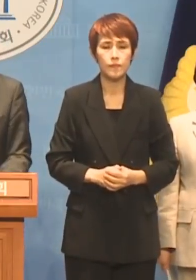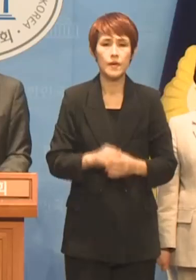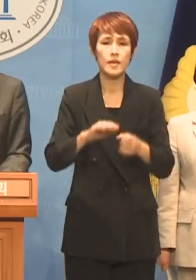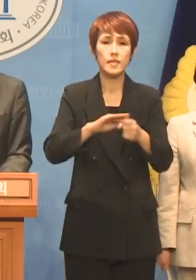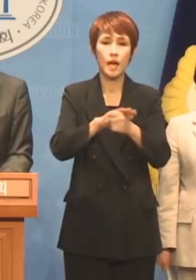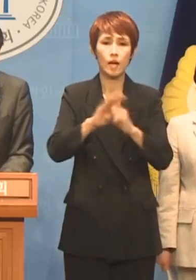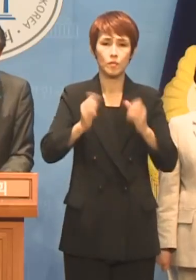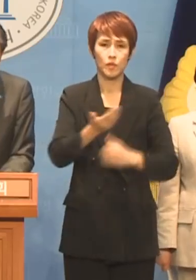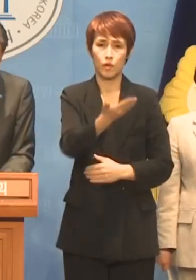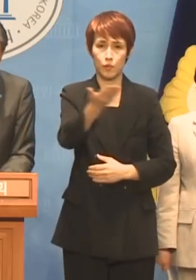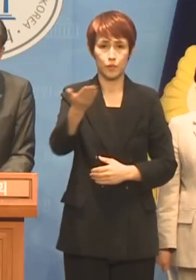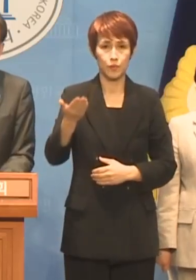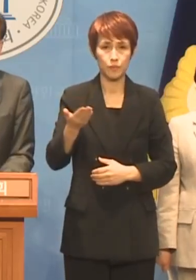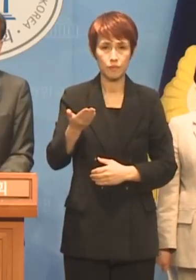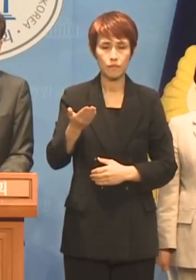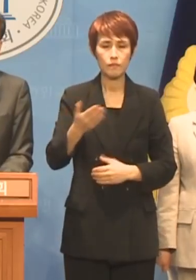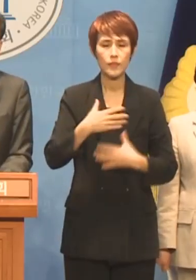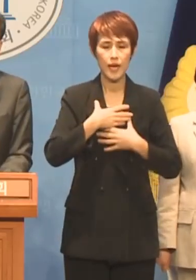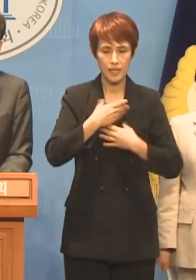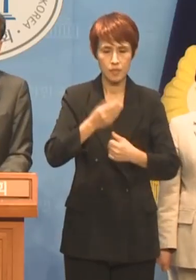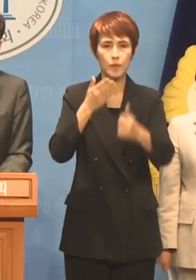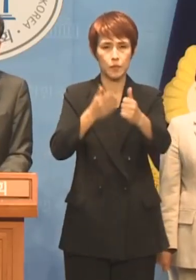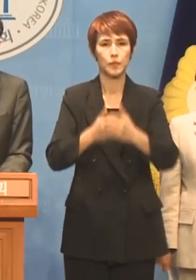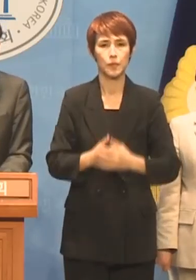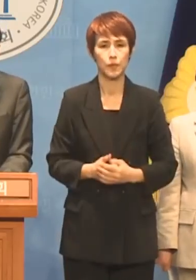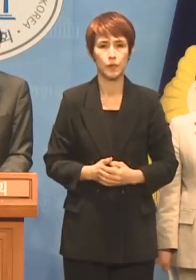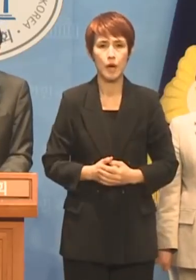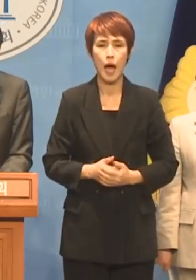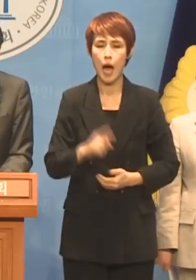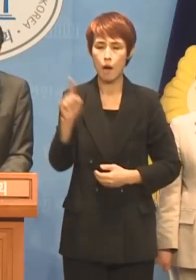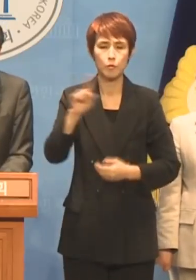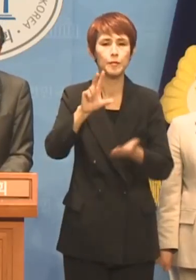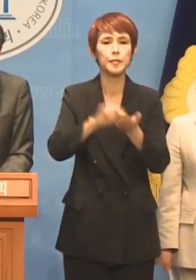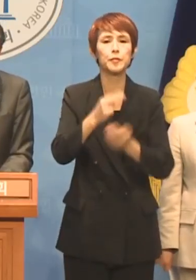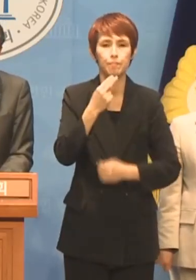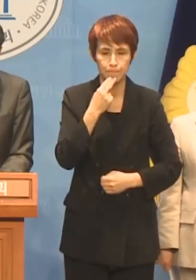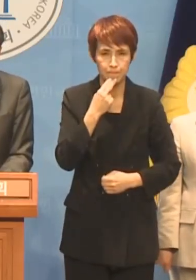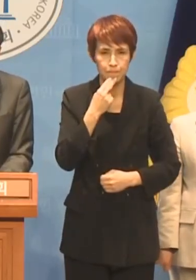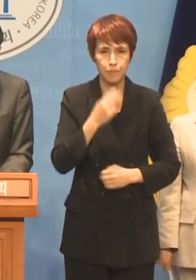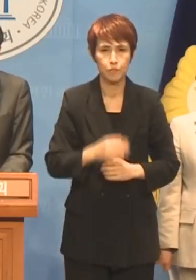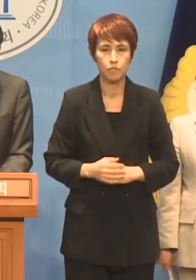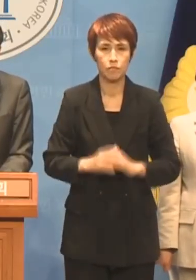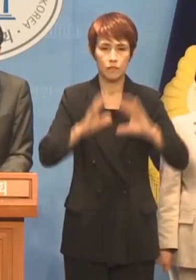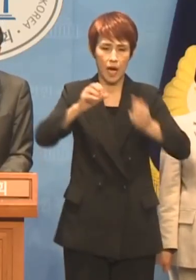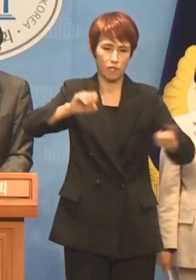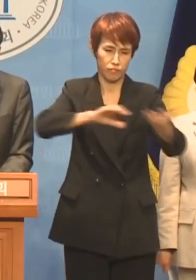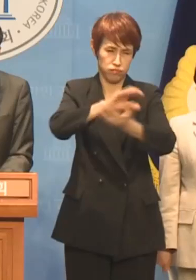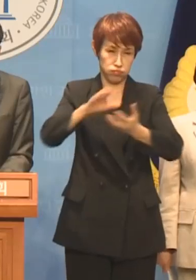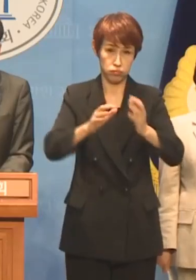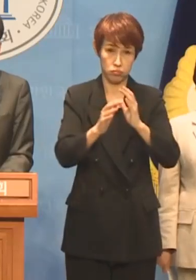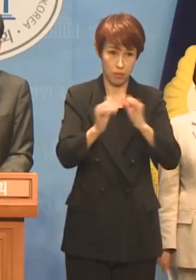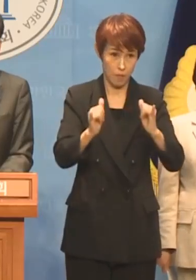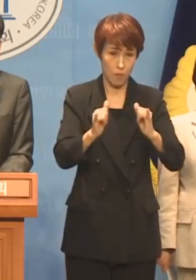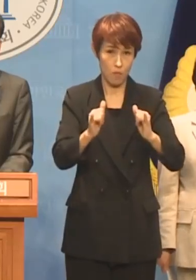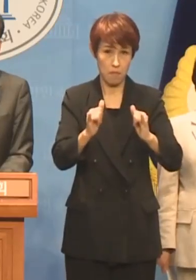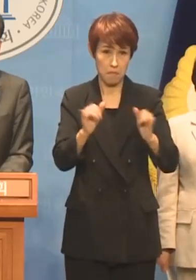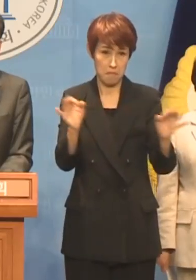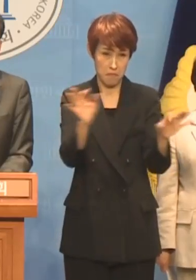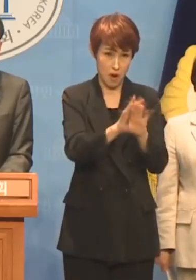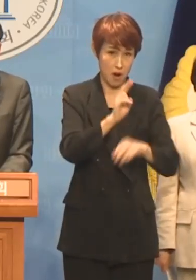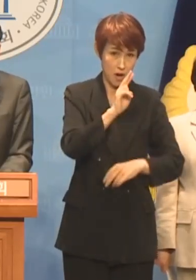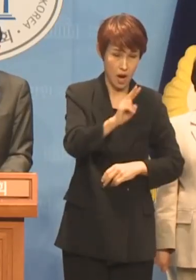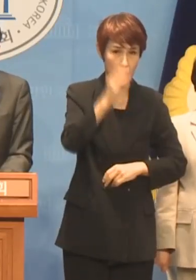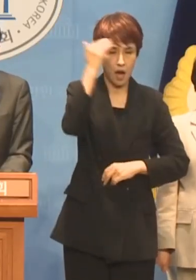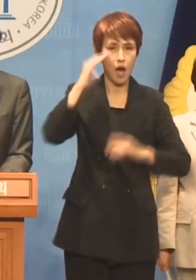사랑하는 국민 여러분, 안심하십시오. 아무 문제 없습니다. 내란 세력이 없어야